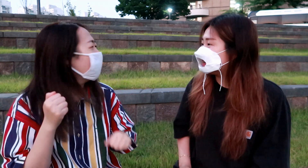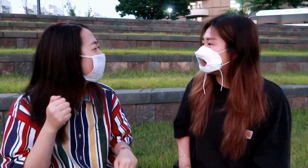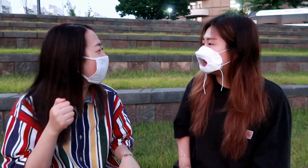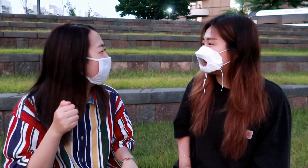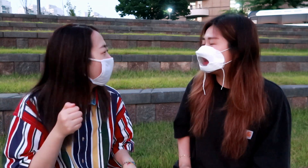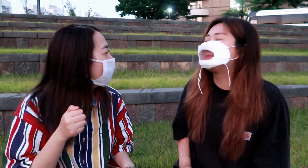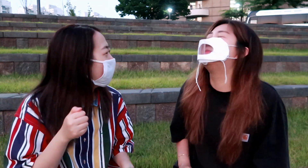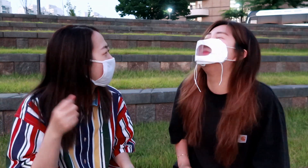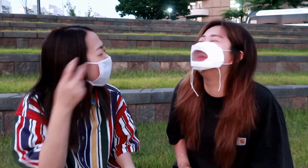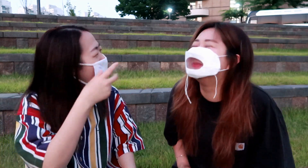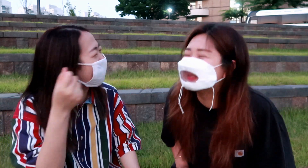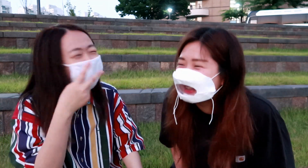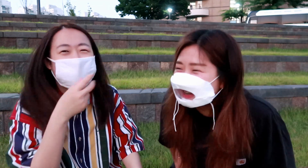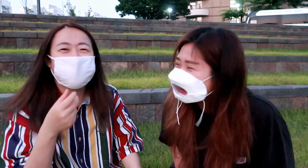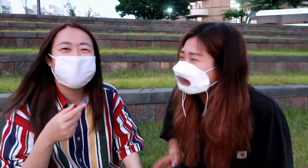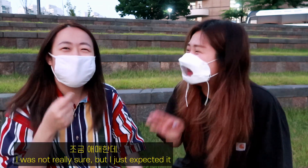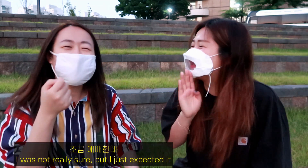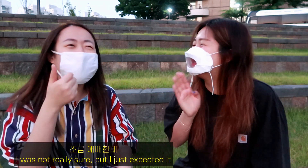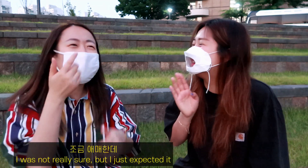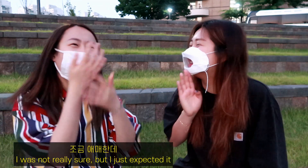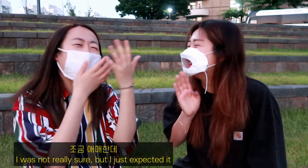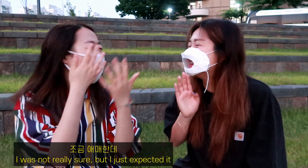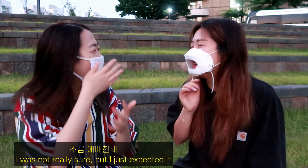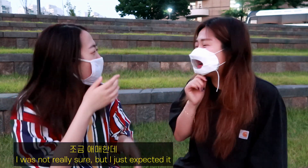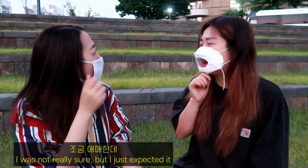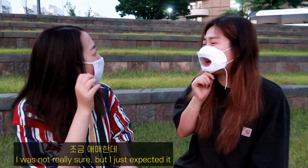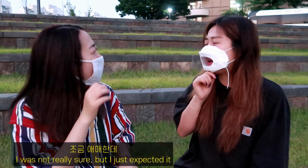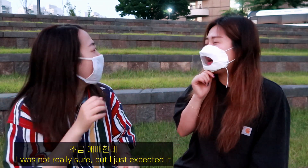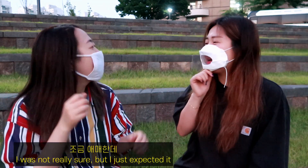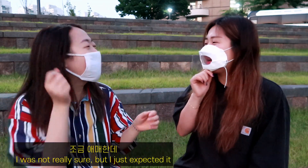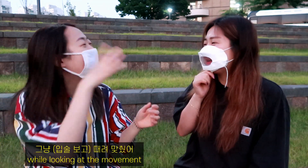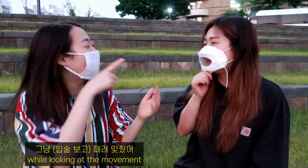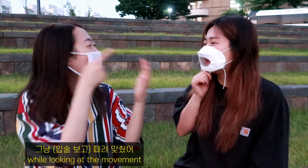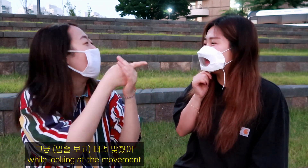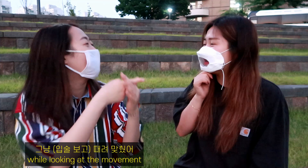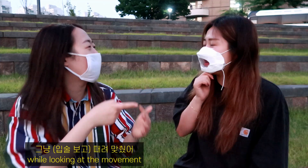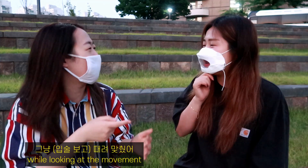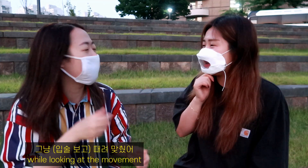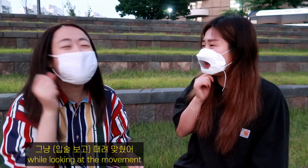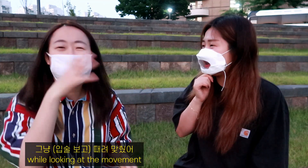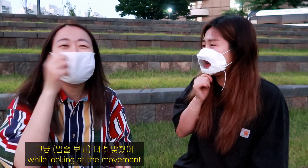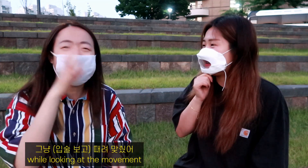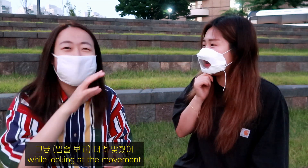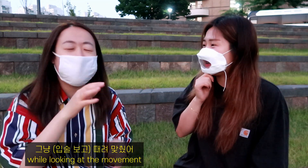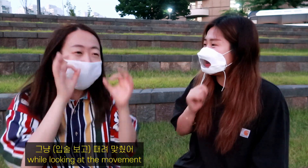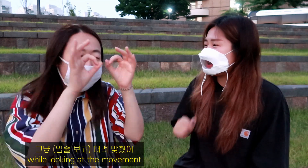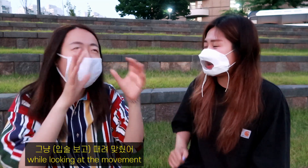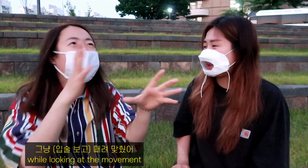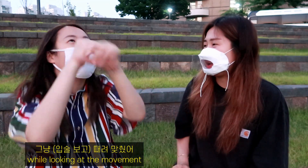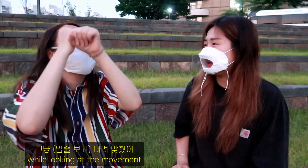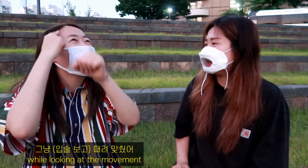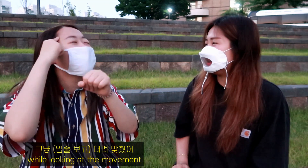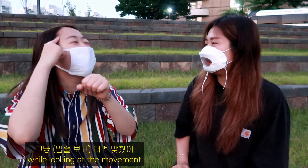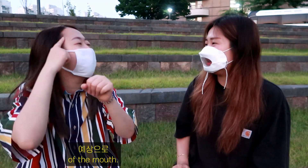아닌데? 다시 봐. 조금 울면 안 돼요? 봐봐. 그냥 너를 맞췄죠. 그냥 보고 와. 내